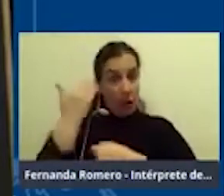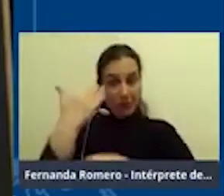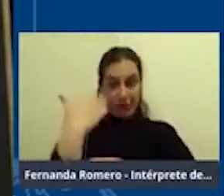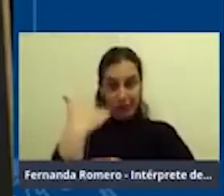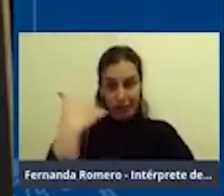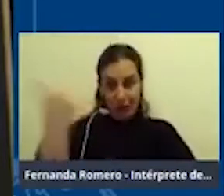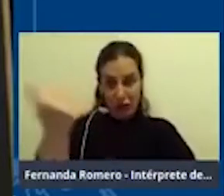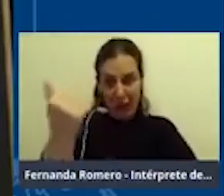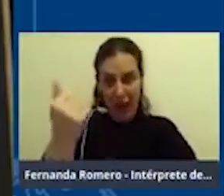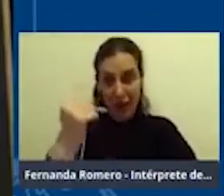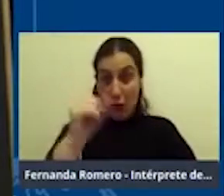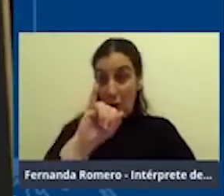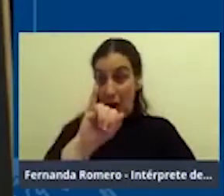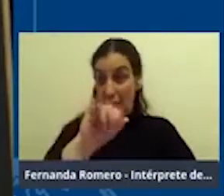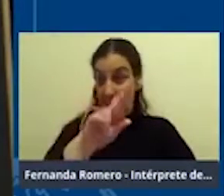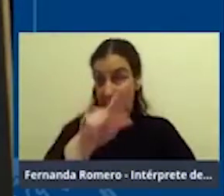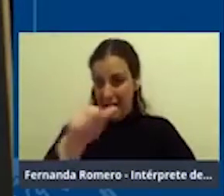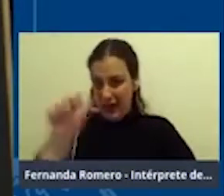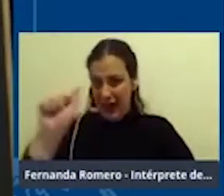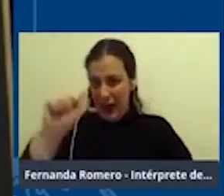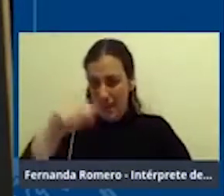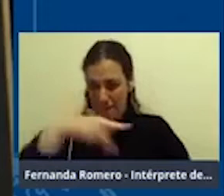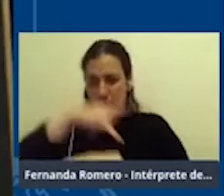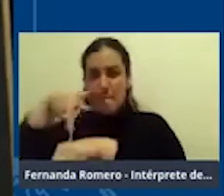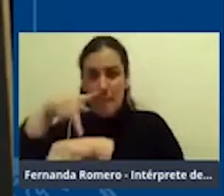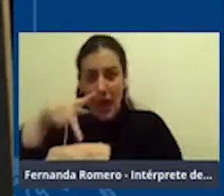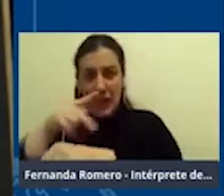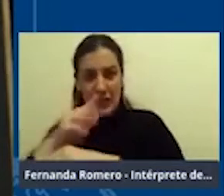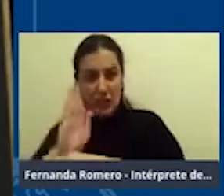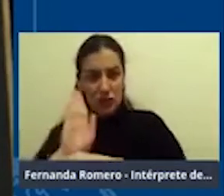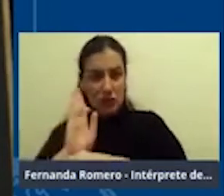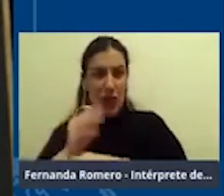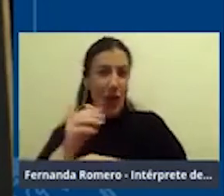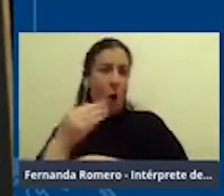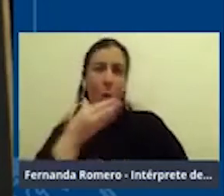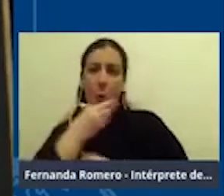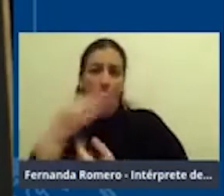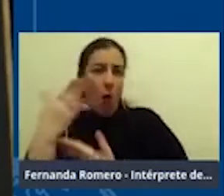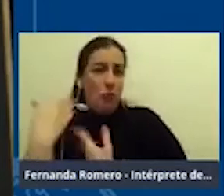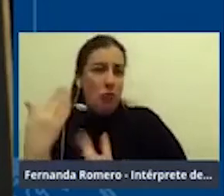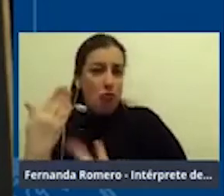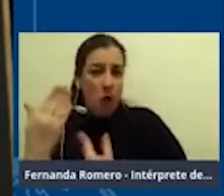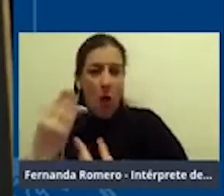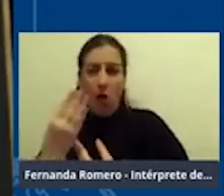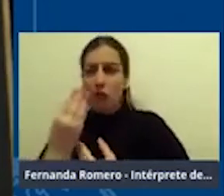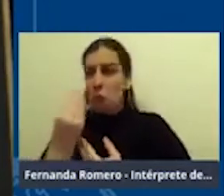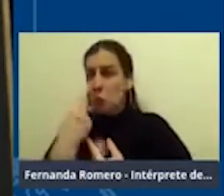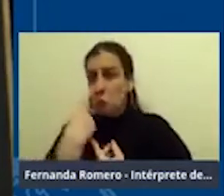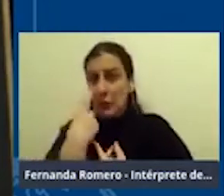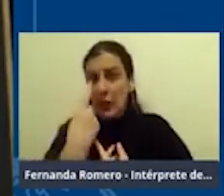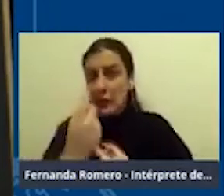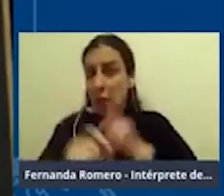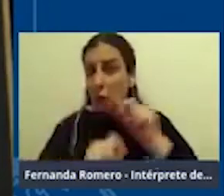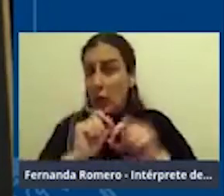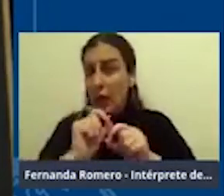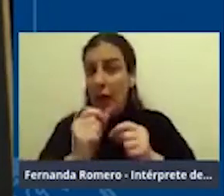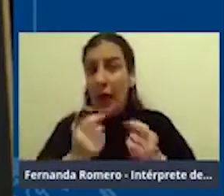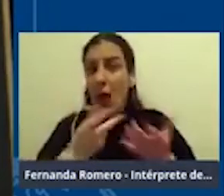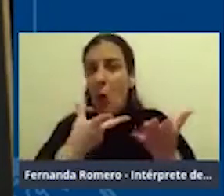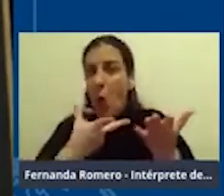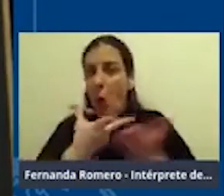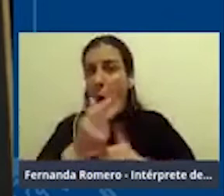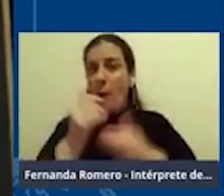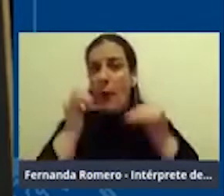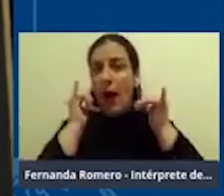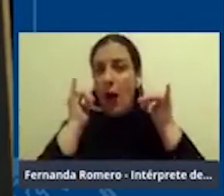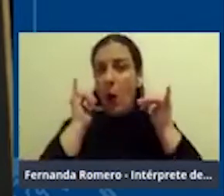embaixador do Irã para uma visita à embaixada. Ele tinha recém-chegado, um jovem embaixador, muito interessado em comprar ônibus da